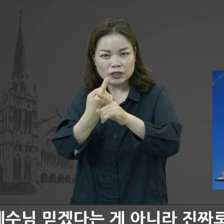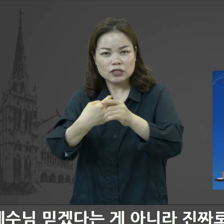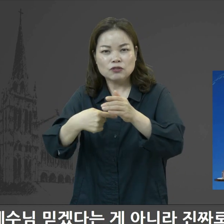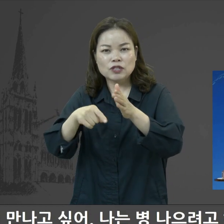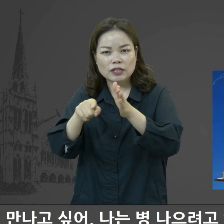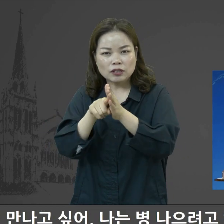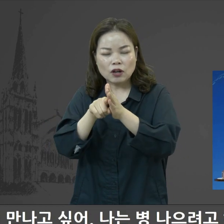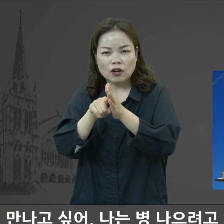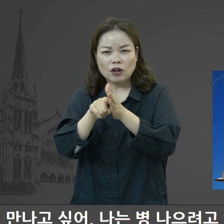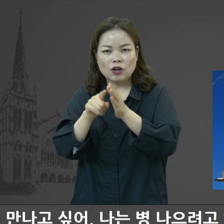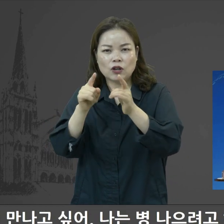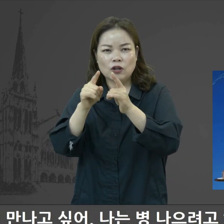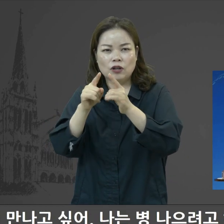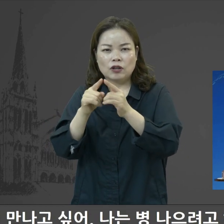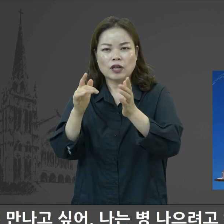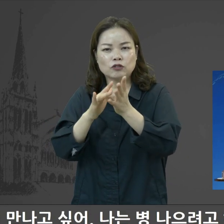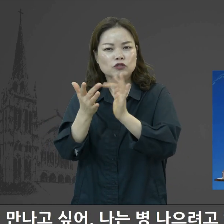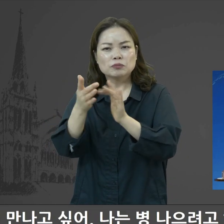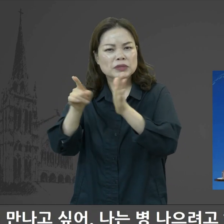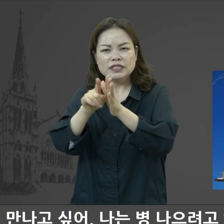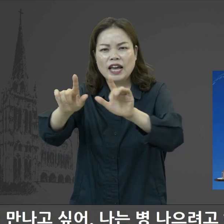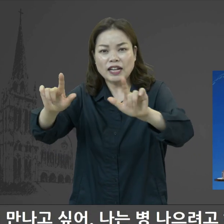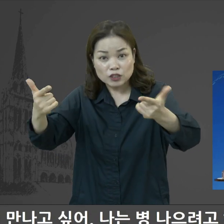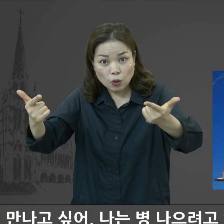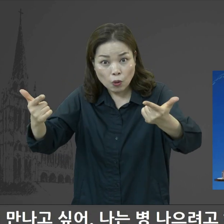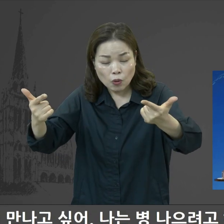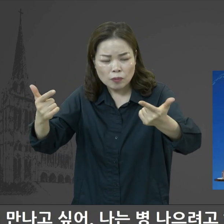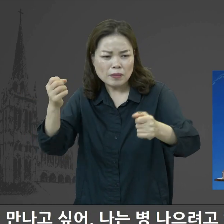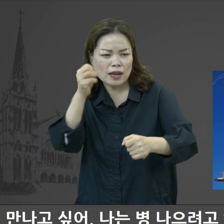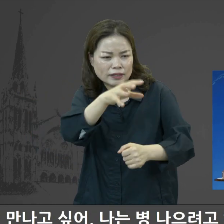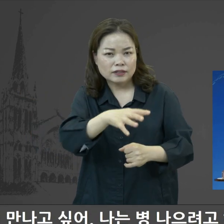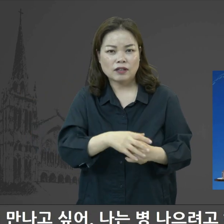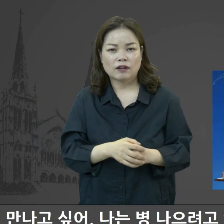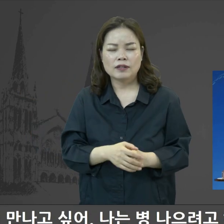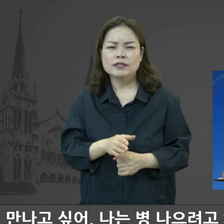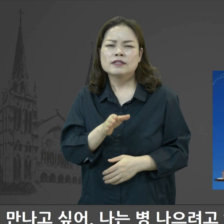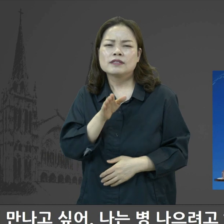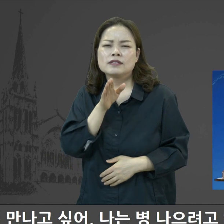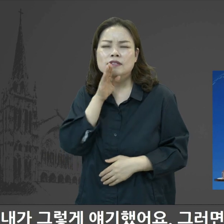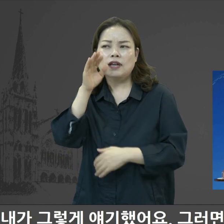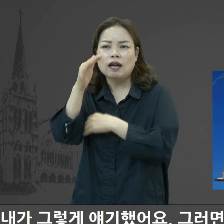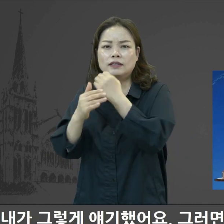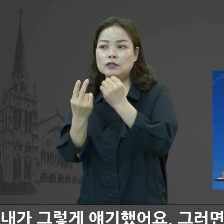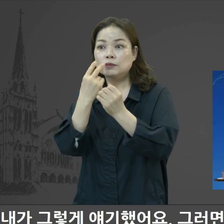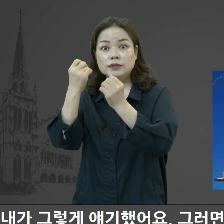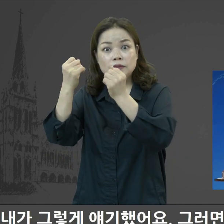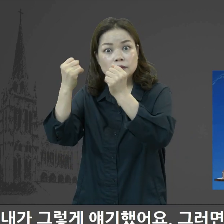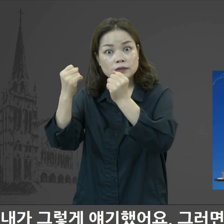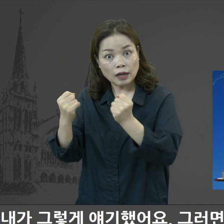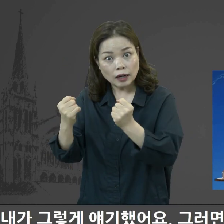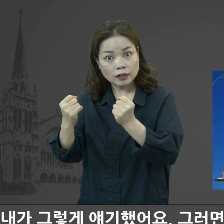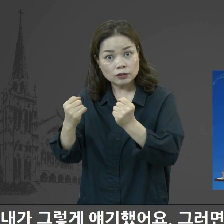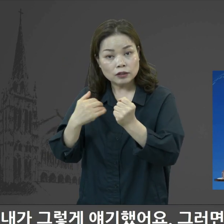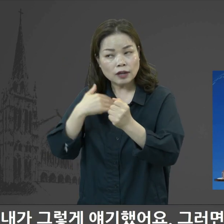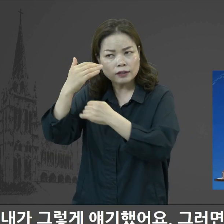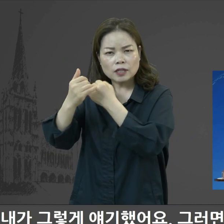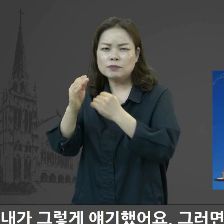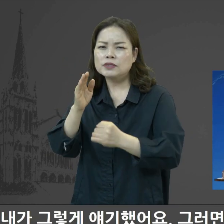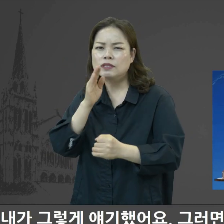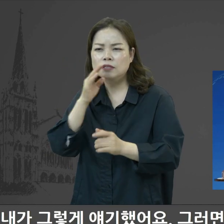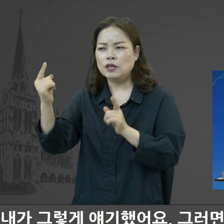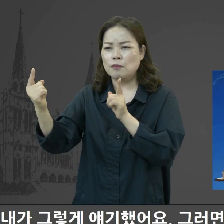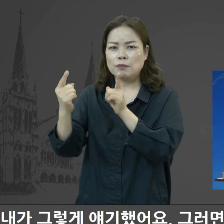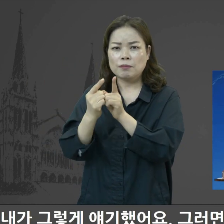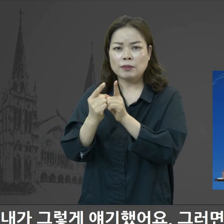믿겠다는 게 아니야 언니. 내가 그렇게 얘기했어요. 그러면서 만약에 진짜로 하나님이 살아계시고 내가 그 하나님을 진짜로